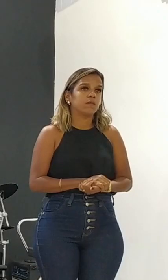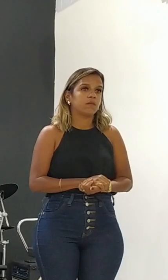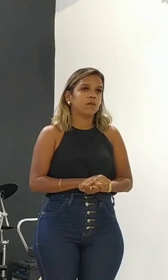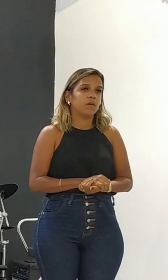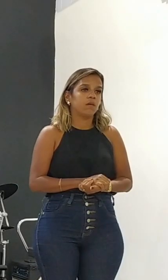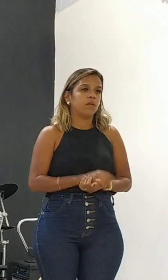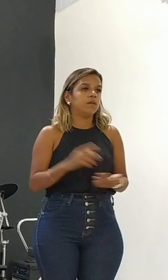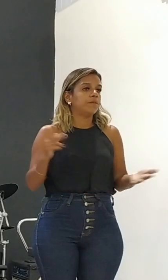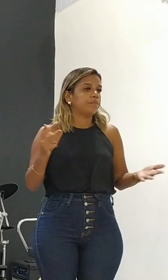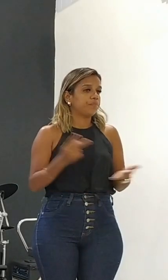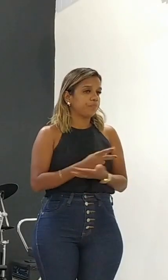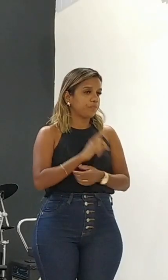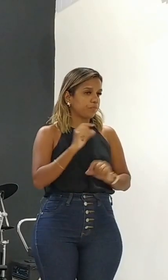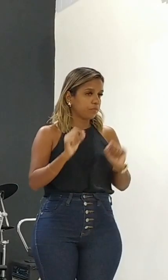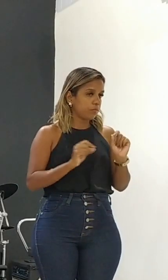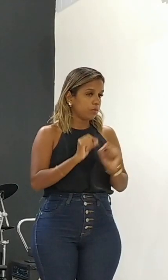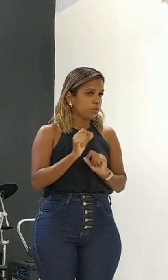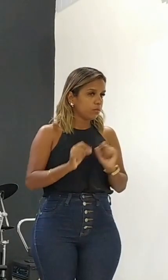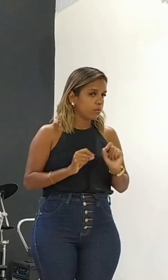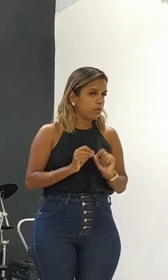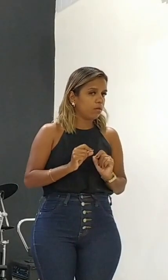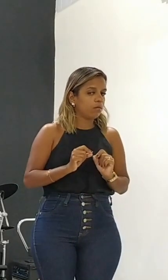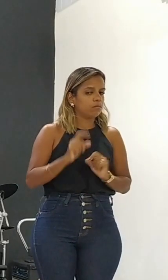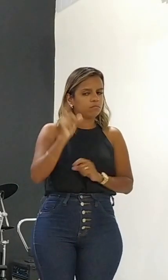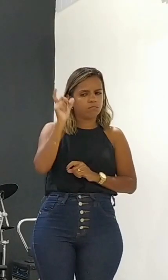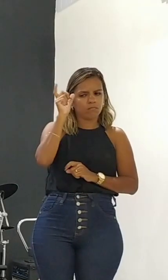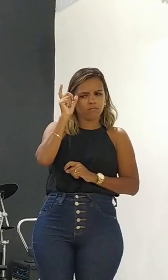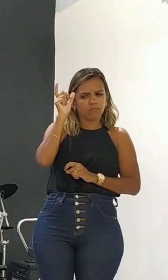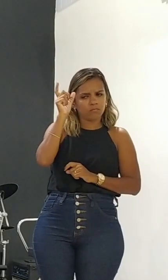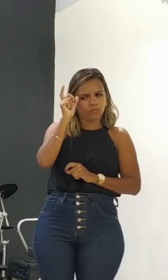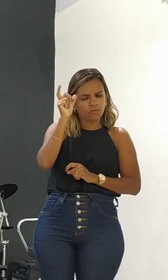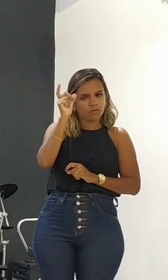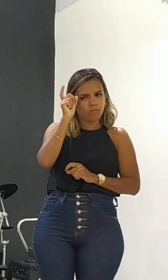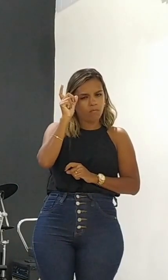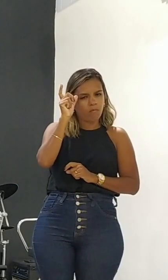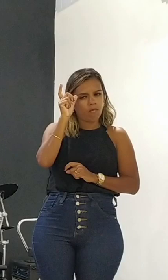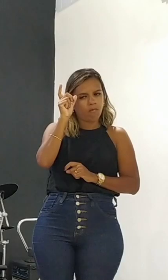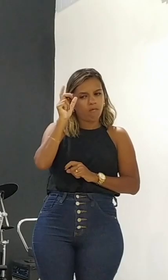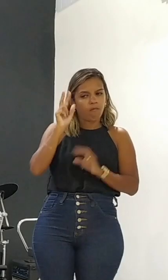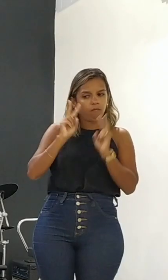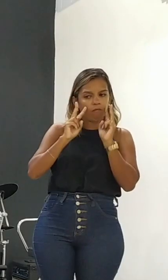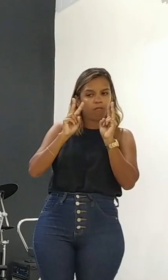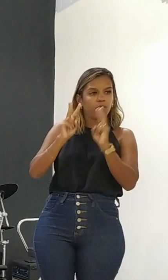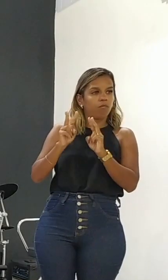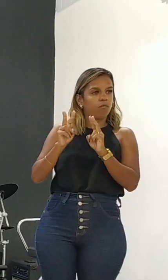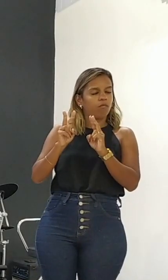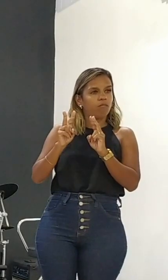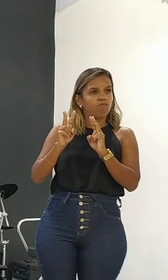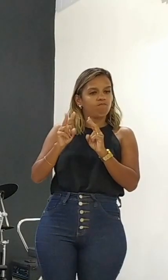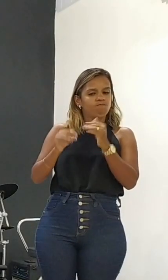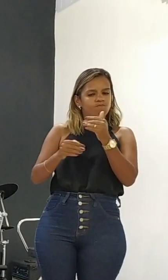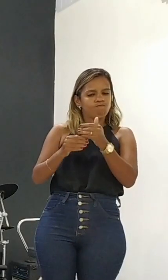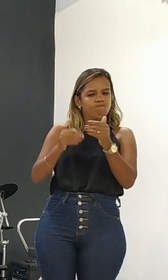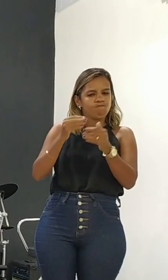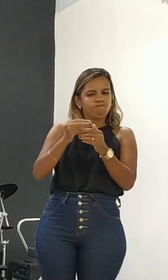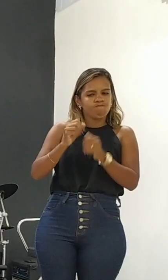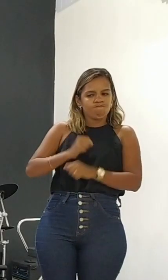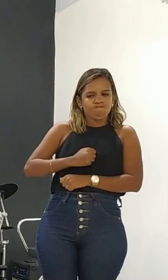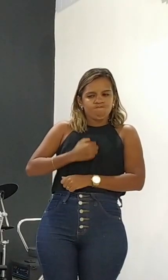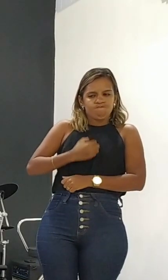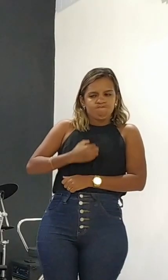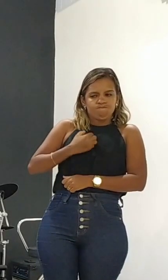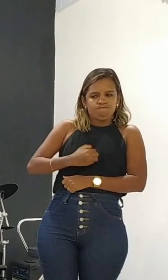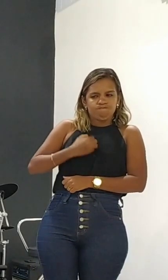1. E sucedeu que, ouvindo Sanbalate que edificávamos o muro, ardeu em ira e